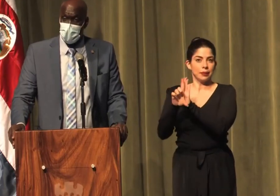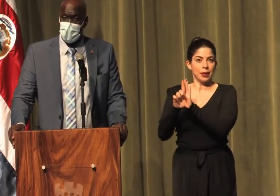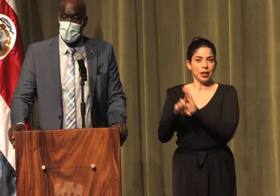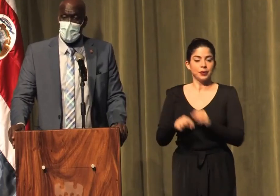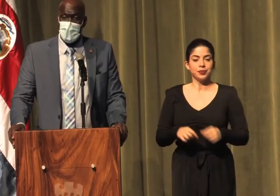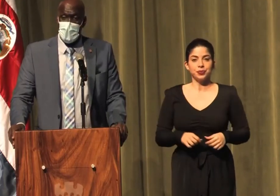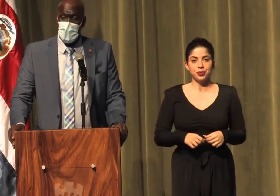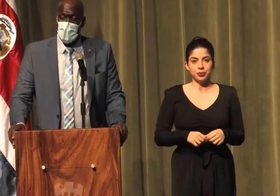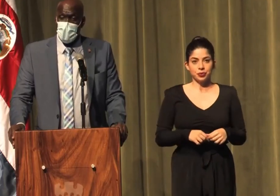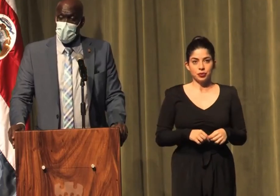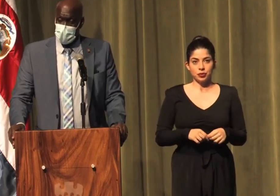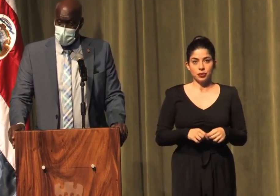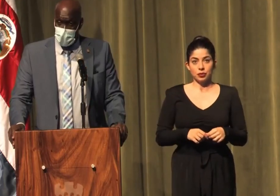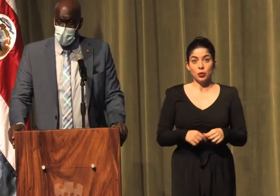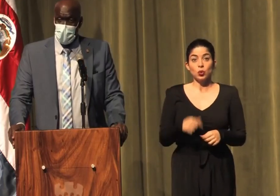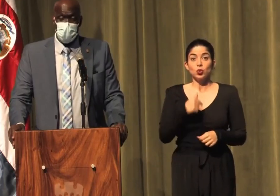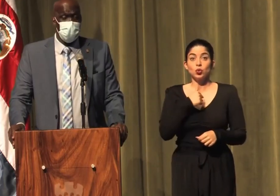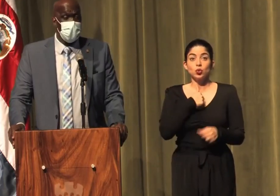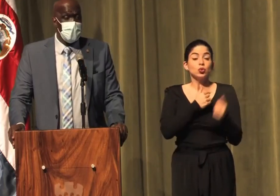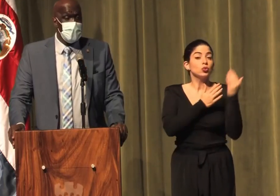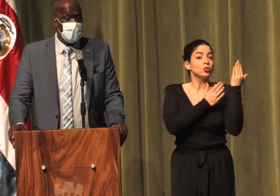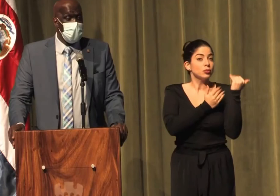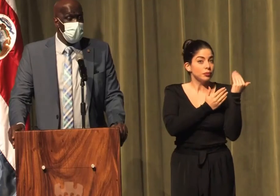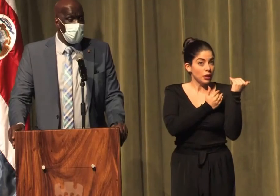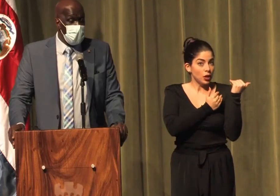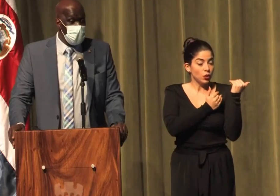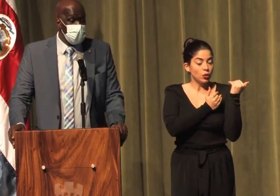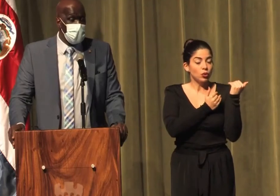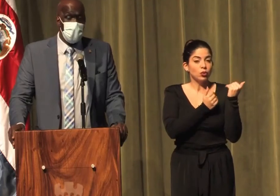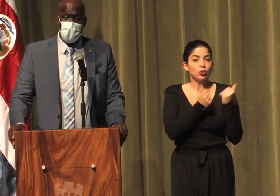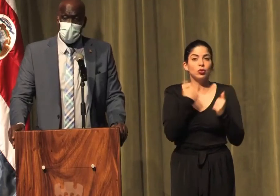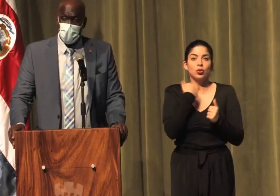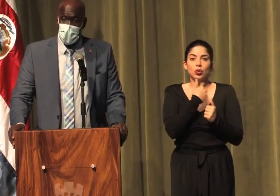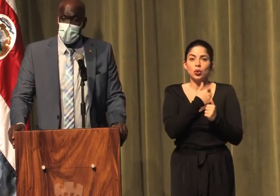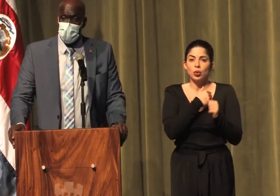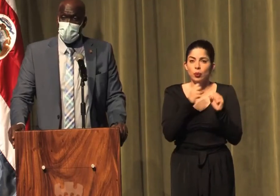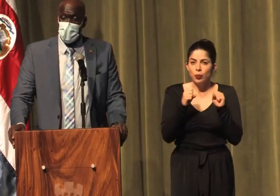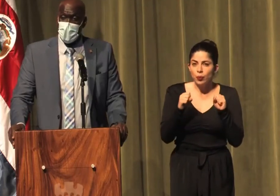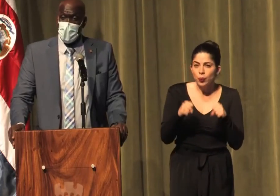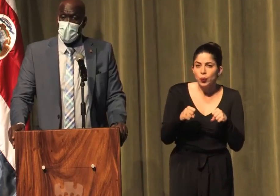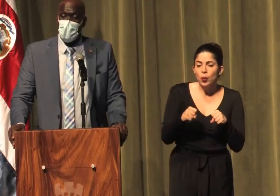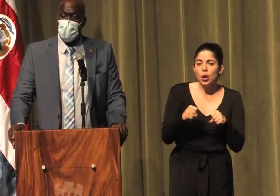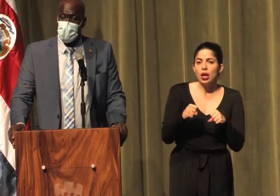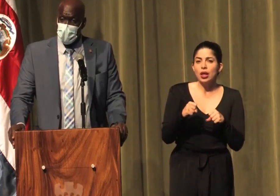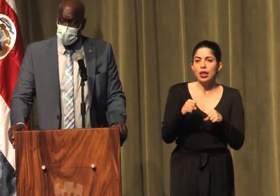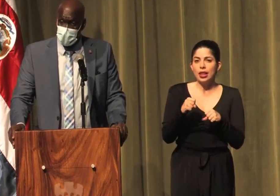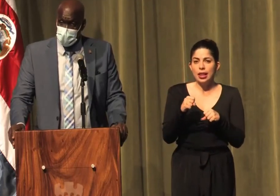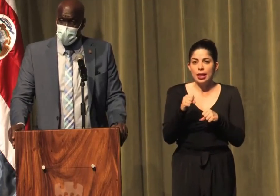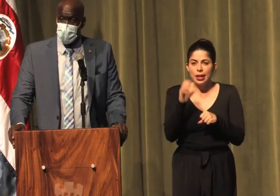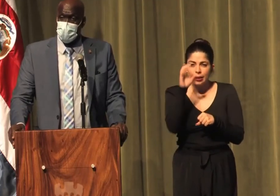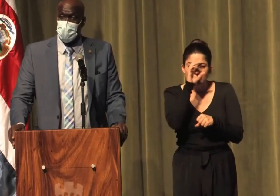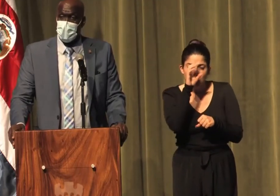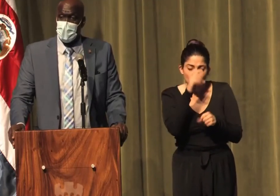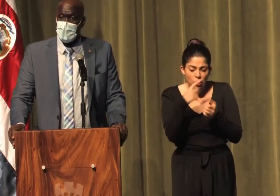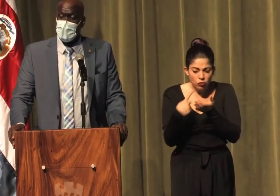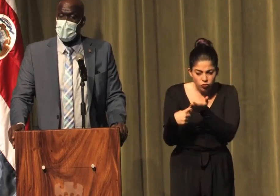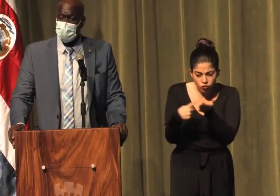Legislativa. Yo espero que podamos encontrar los